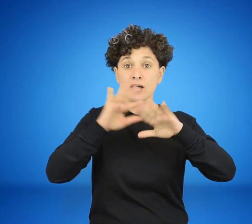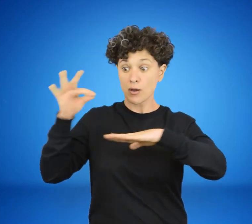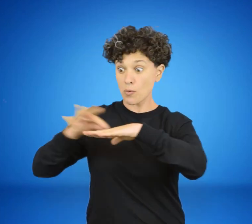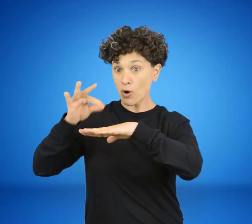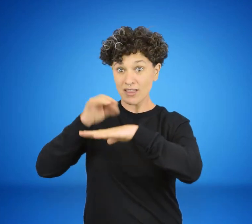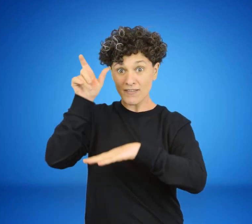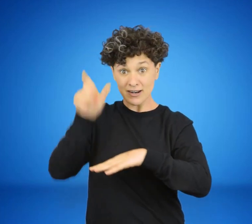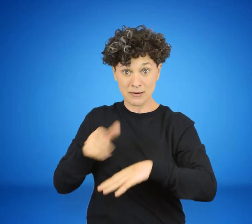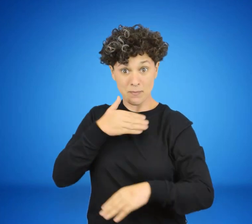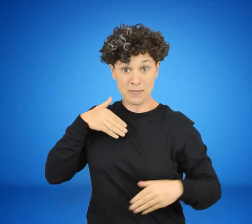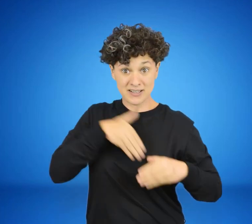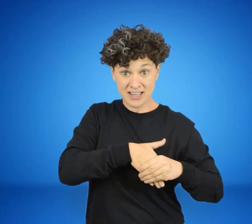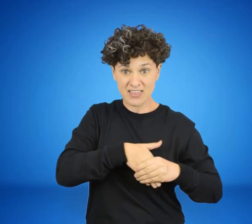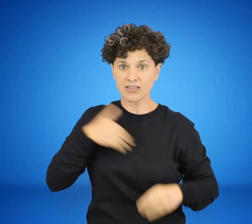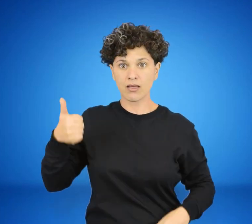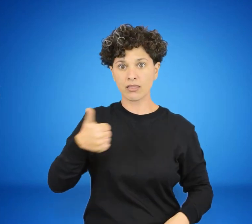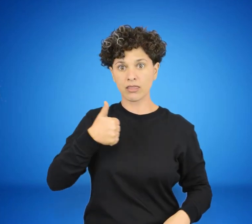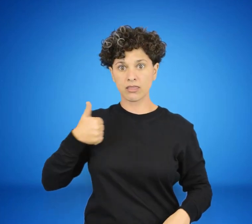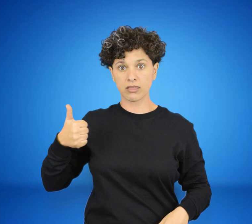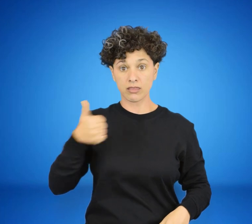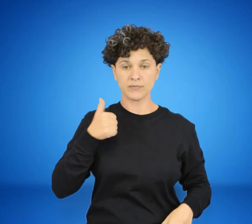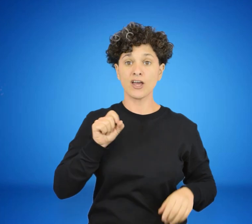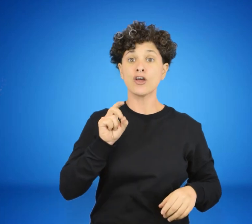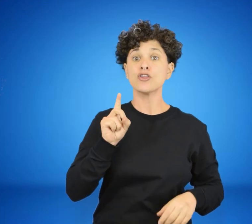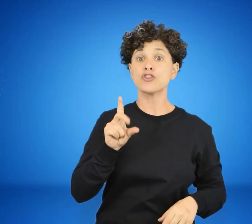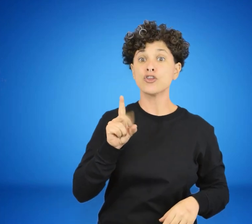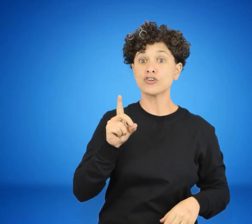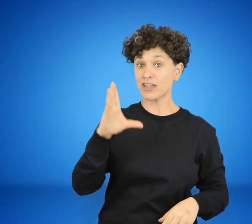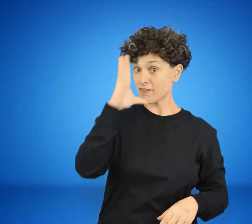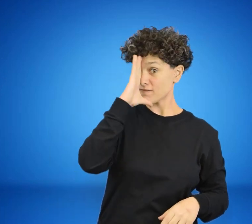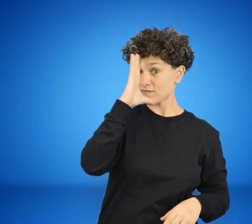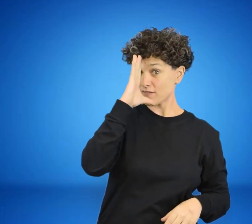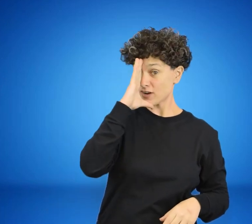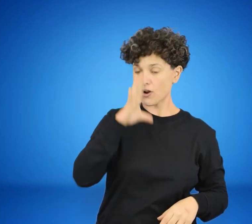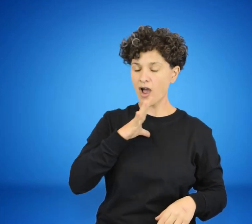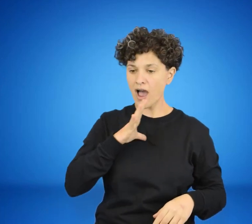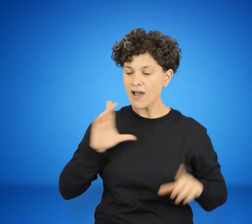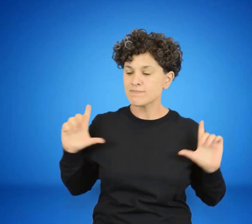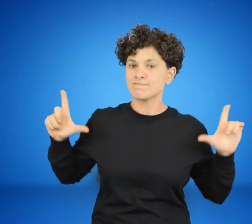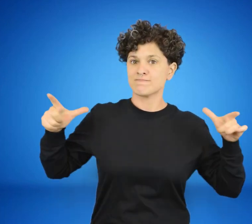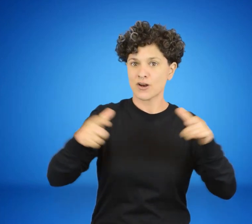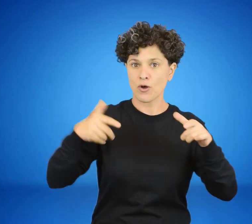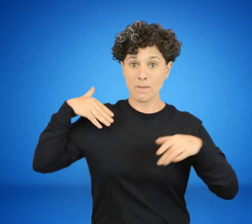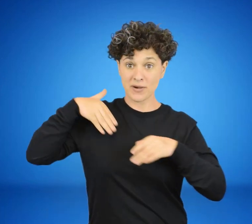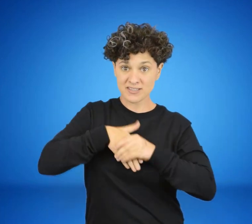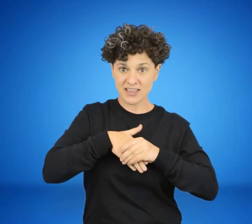aislaron aún más a bordaberry el 12 de febrero reunido con las tres armas